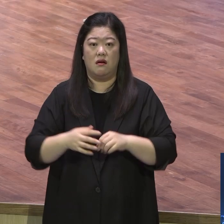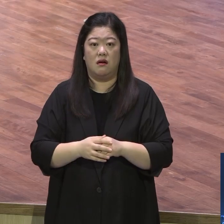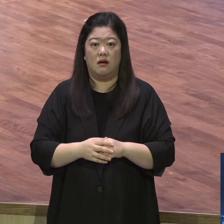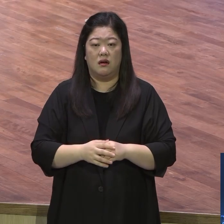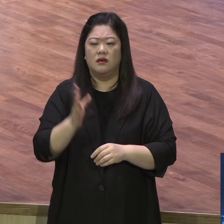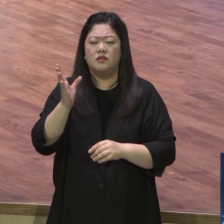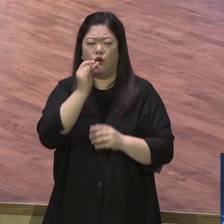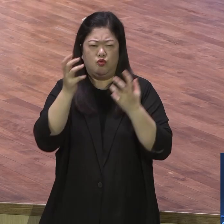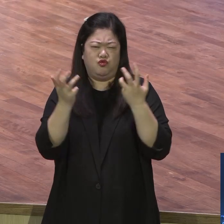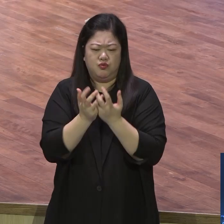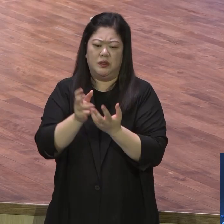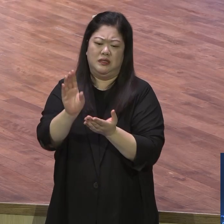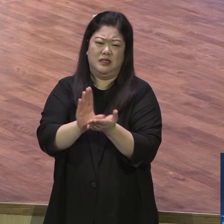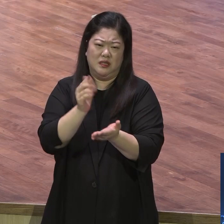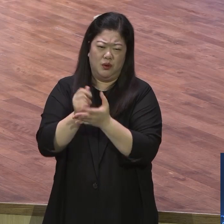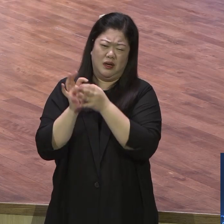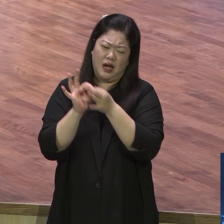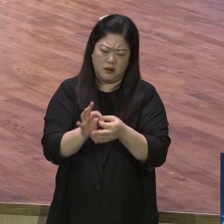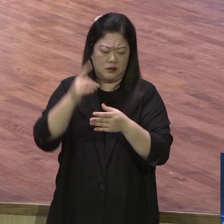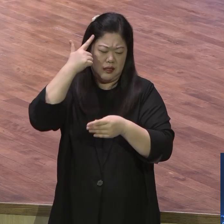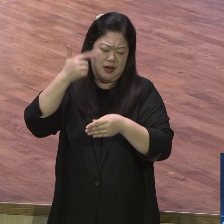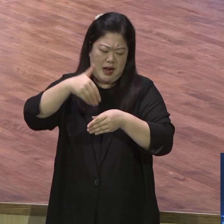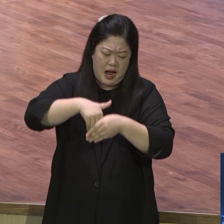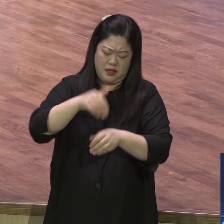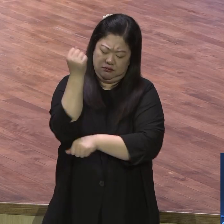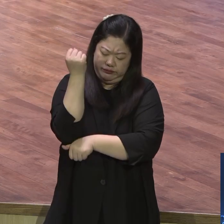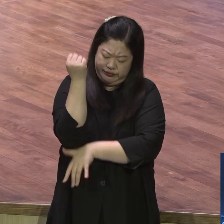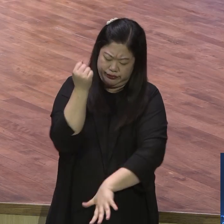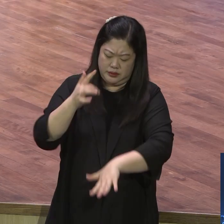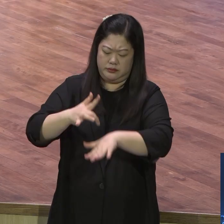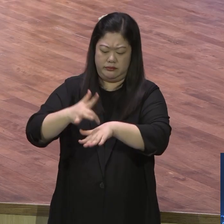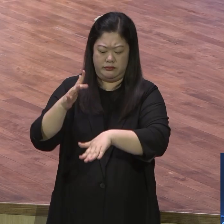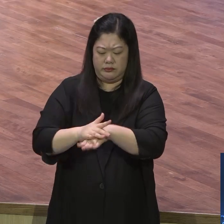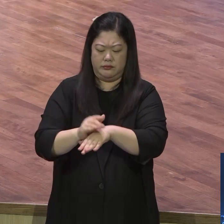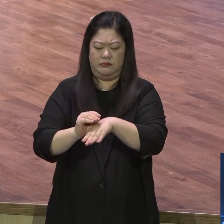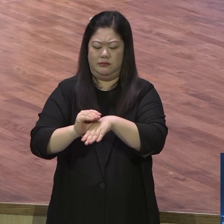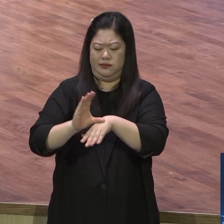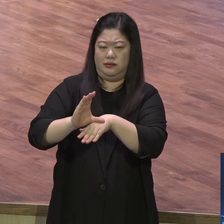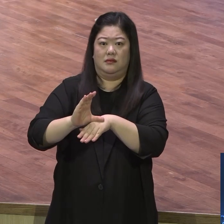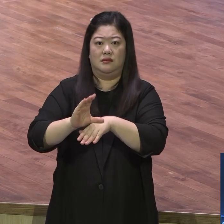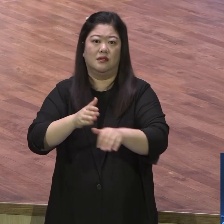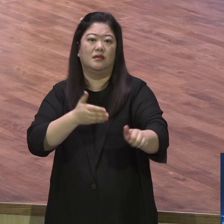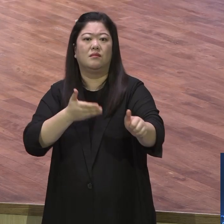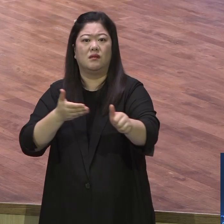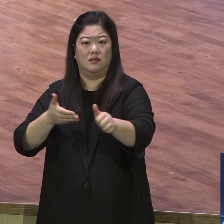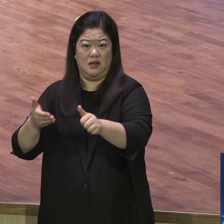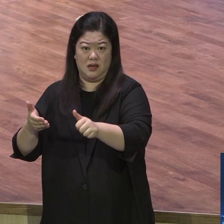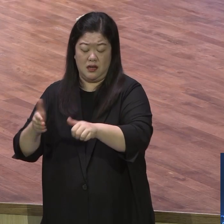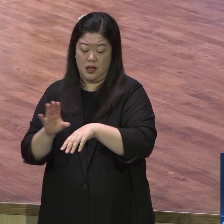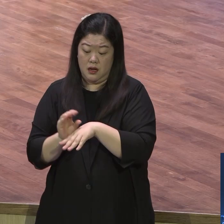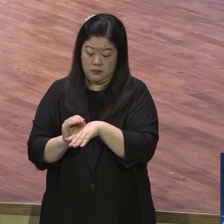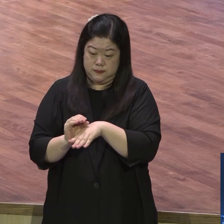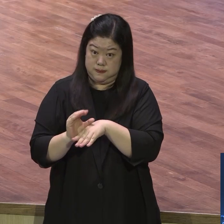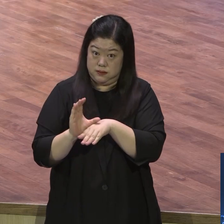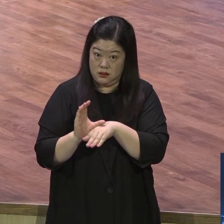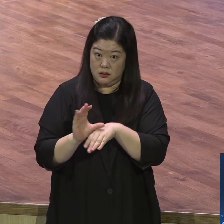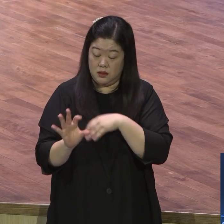성령 충만으로 각인 뿌리 체질 되면 돼요 이렇게 되면 신앙생활이 달라집니다